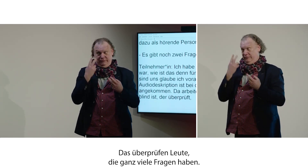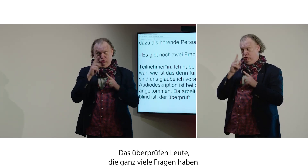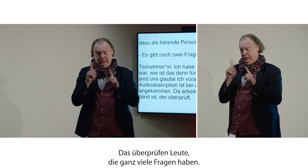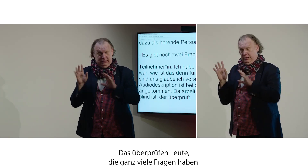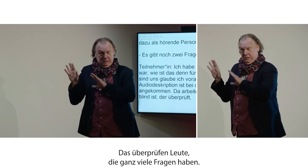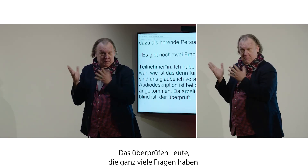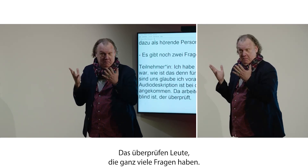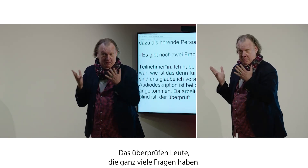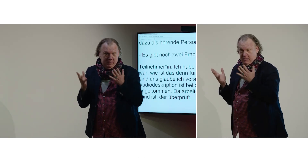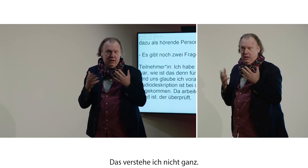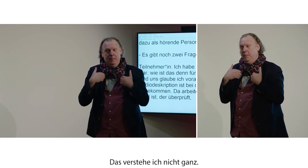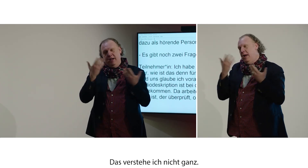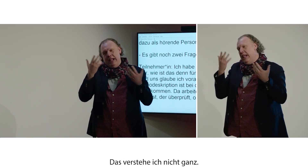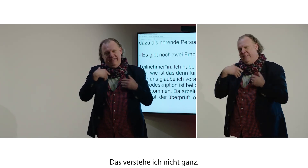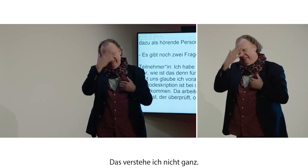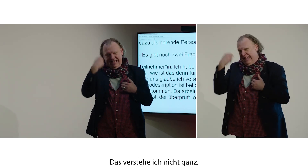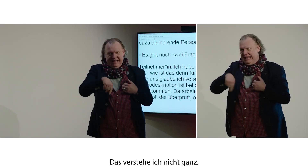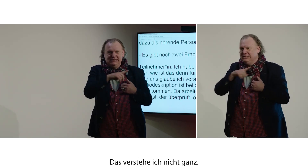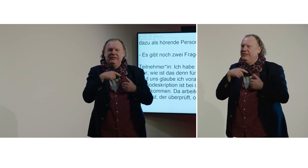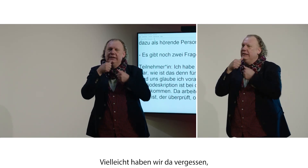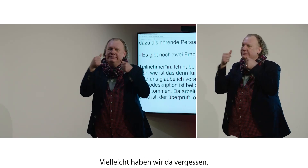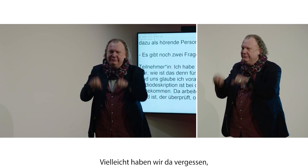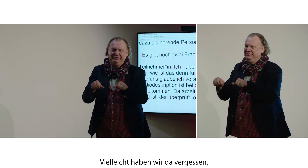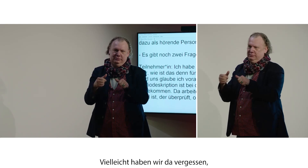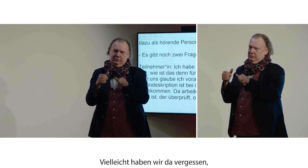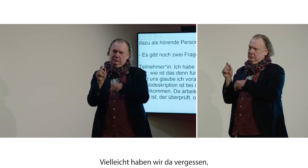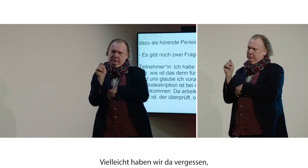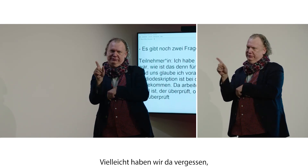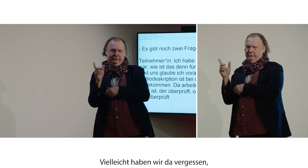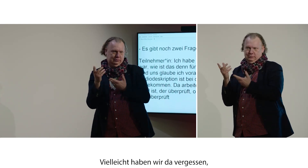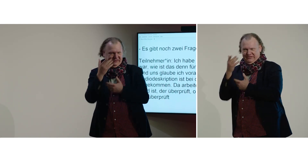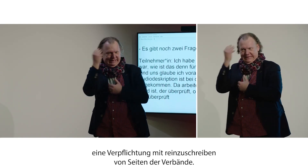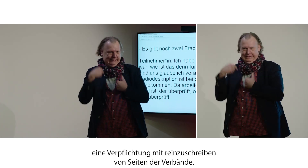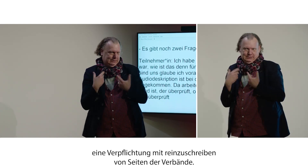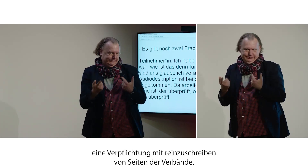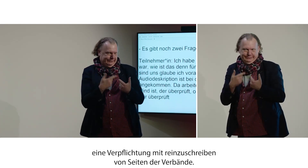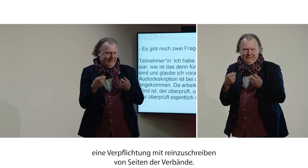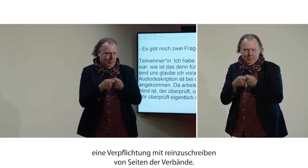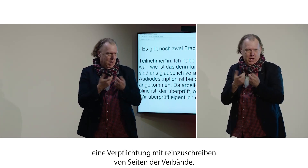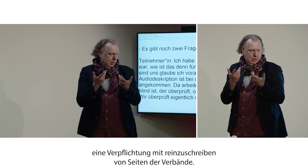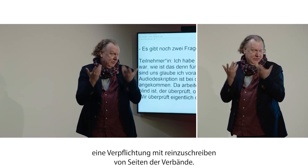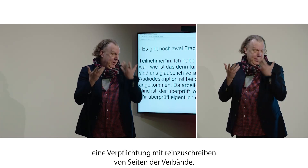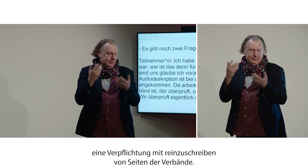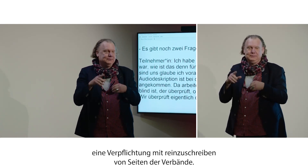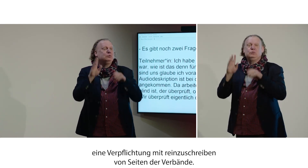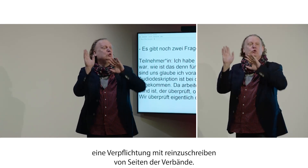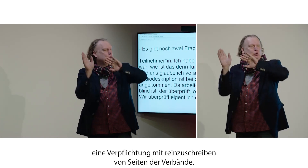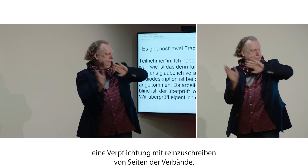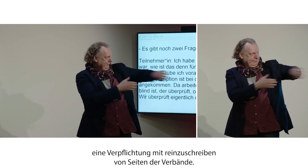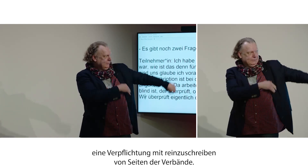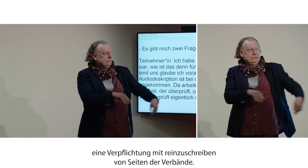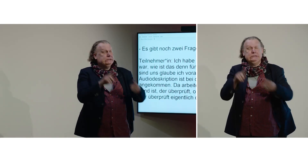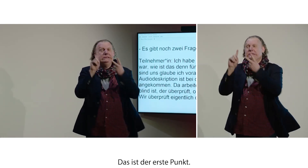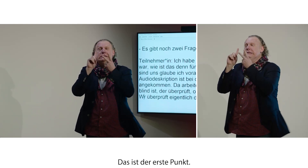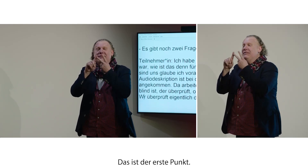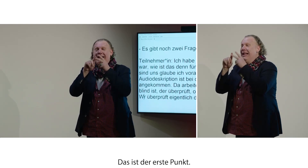die ganz viele Fragen haben. Also insofern verstehe ich das nicht ganz. Vielleicht haben wir da vergessen, eine Verpflichtung mit reinzuschreiben von Seiten